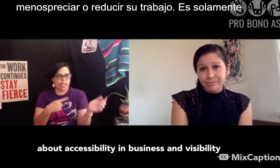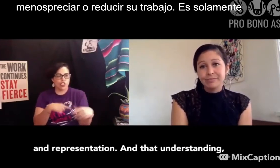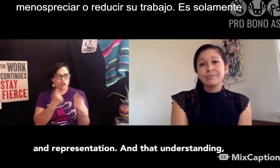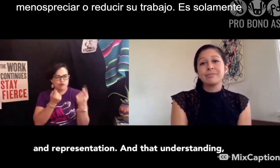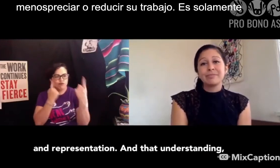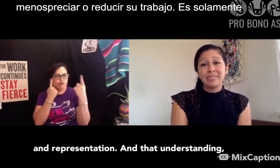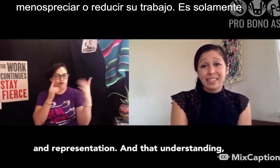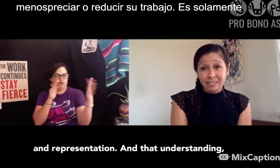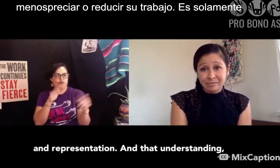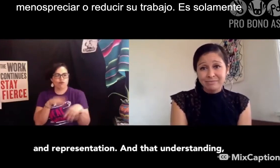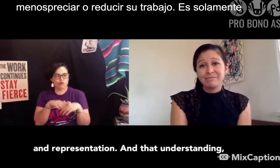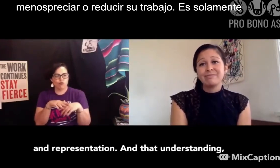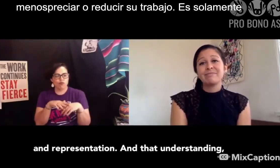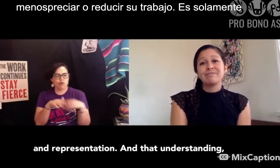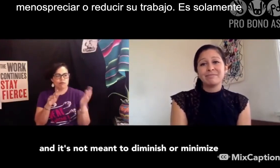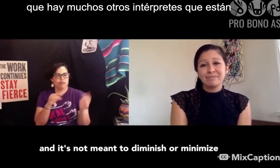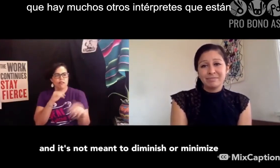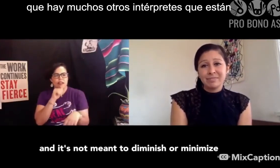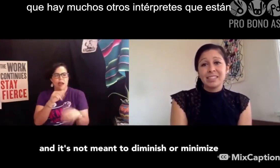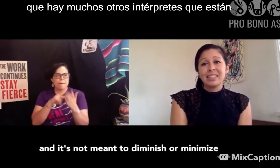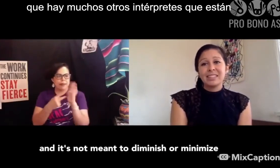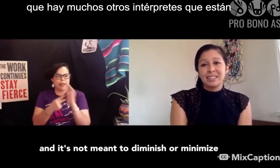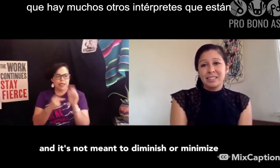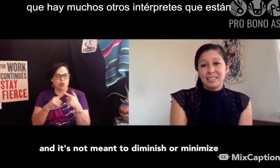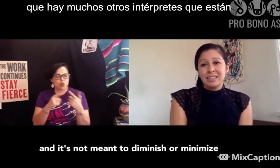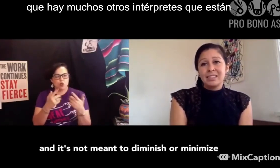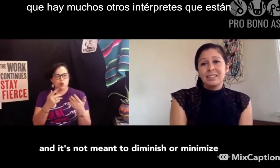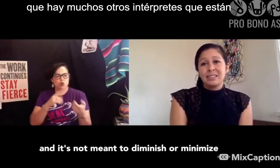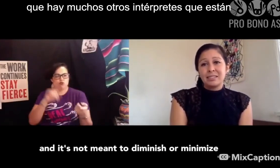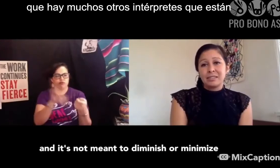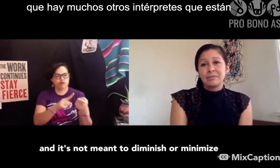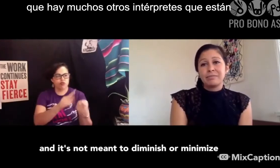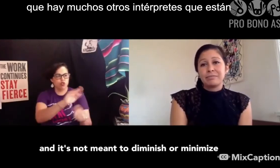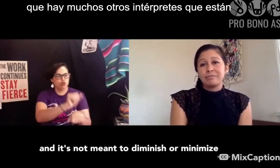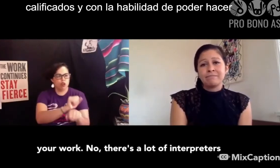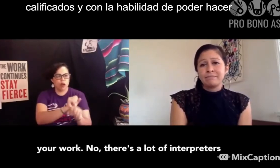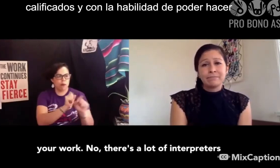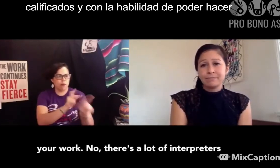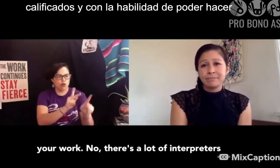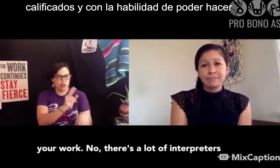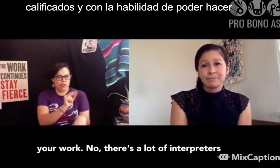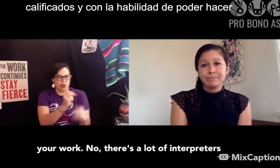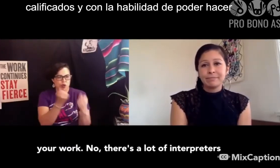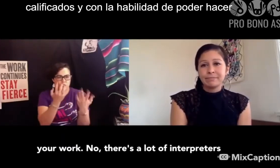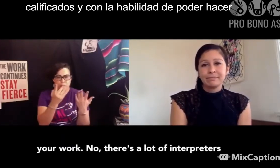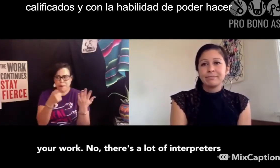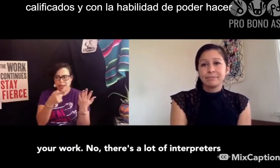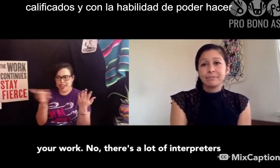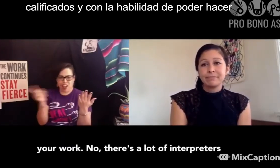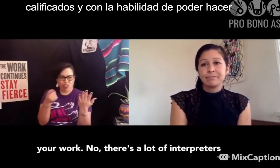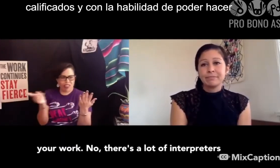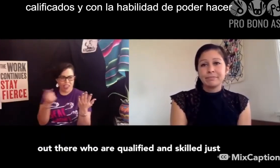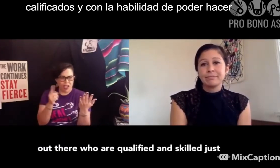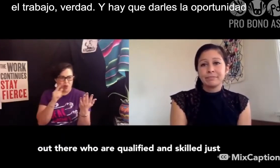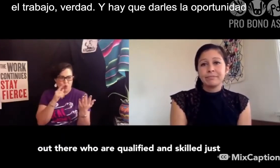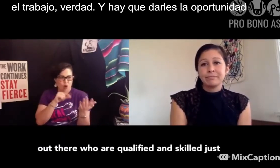o reducir su trabajo, es solamente que hay muchos otros intérpretes que están calificados y con la habilidad